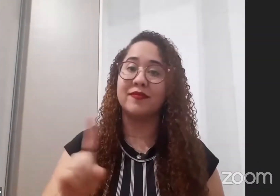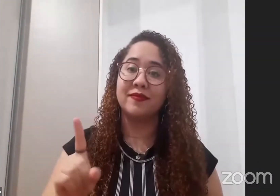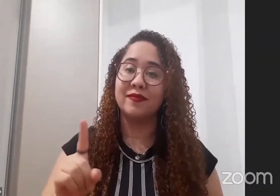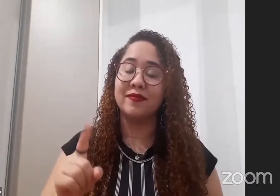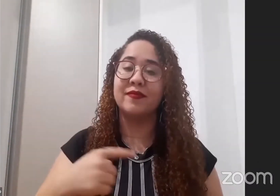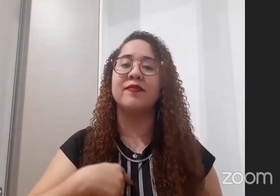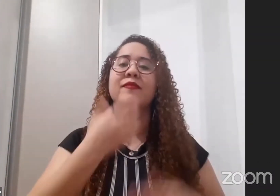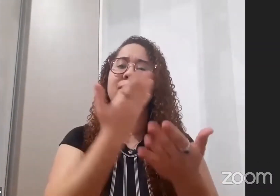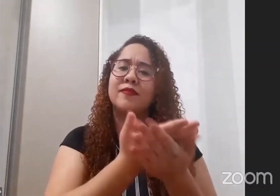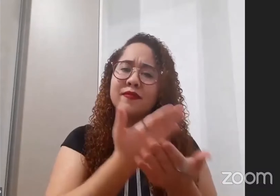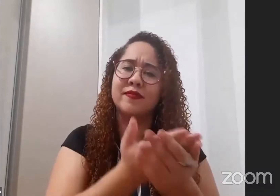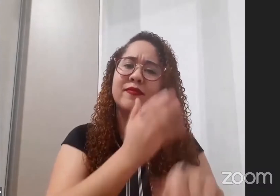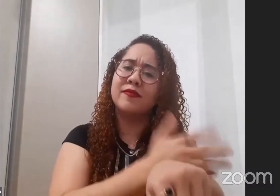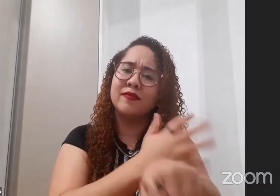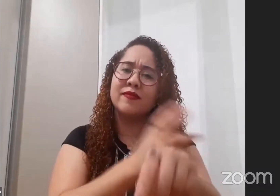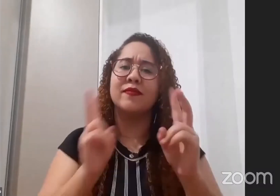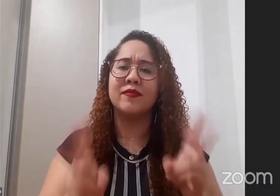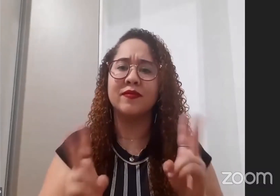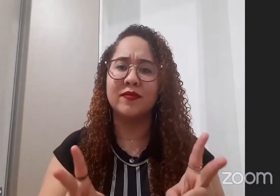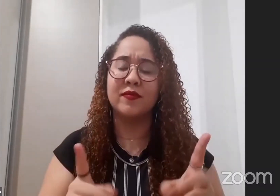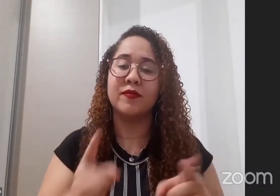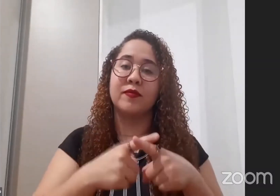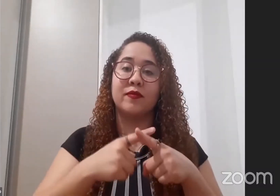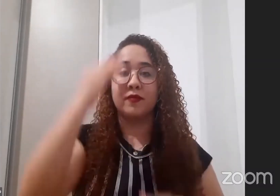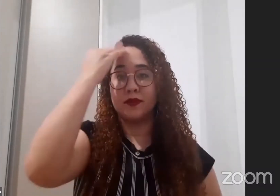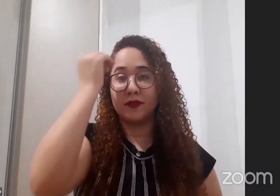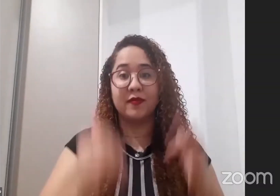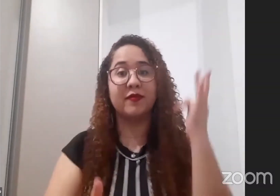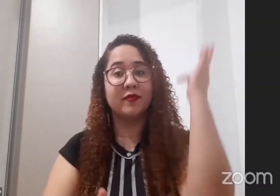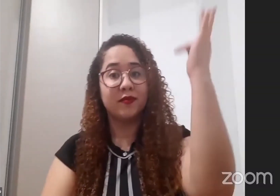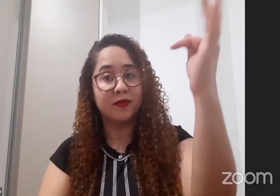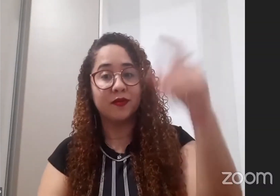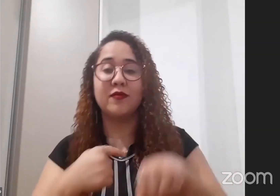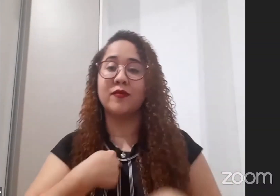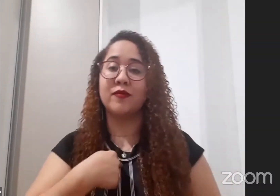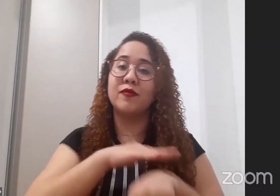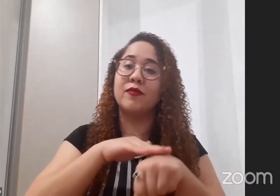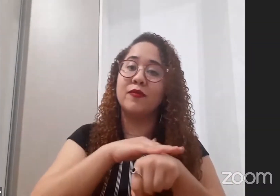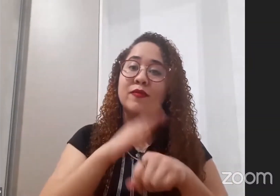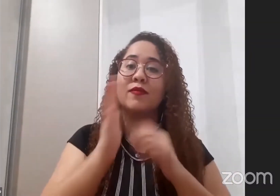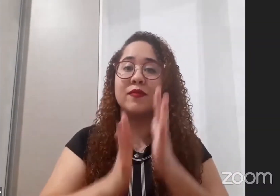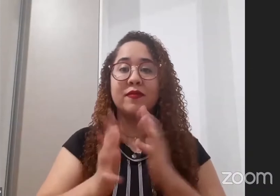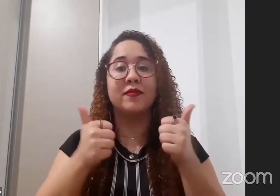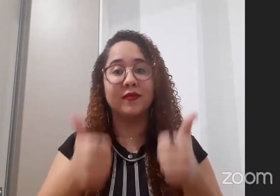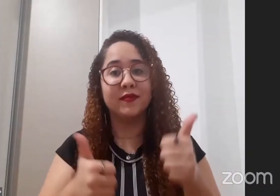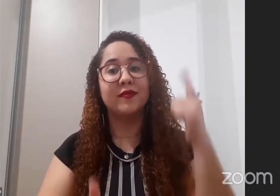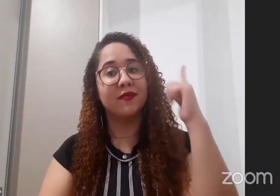vou desistir. Eu vou continuar a estudar e a treinar, porque sei que no futuro eu vou conseguir